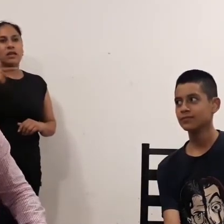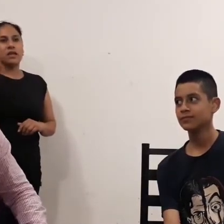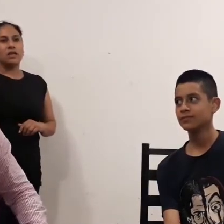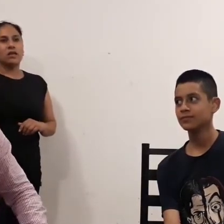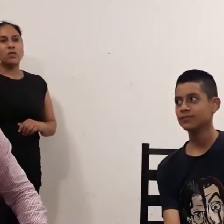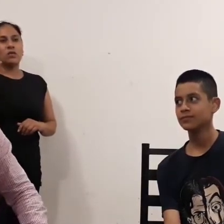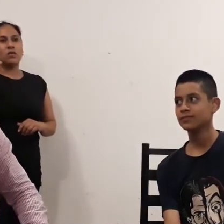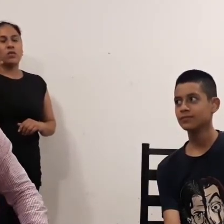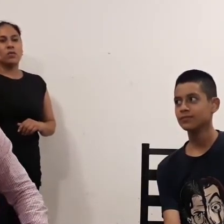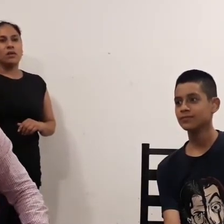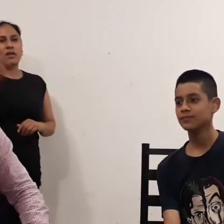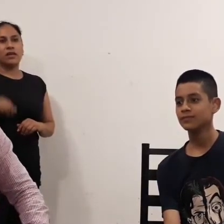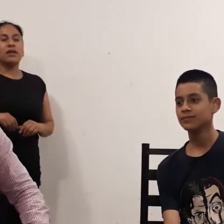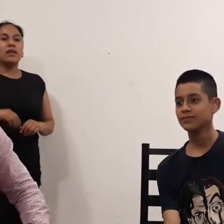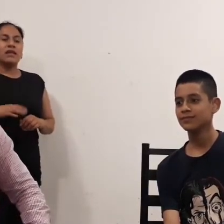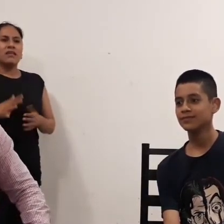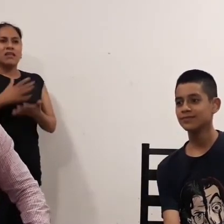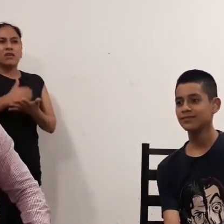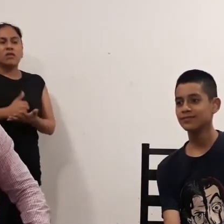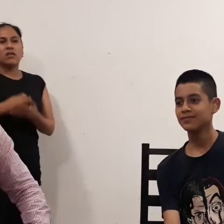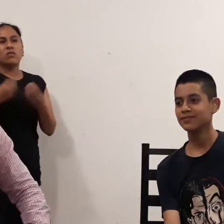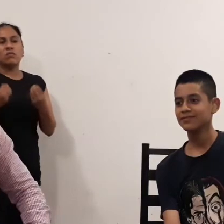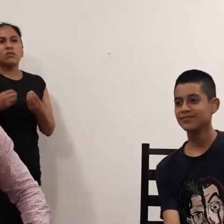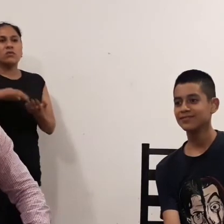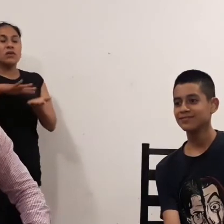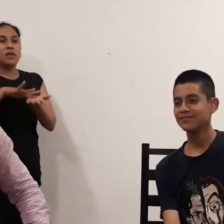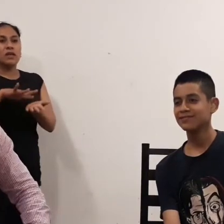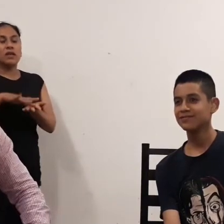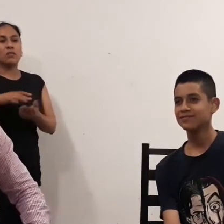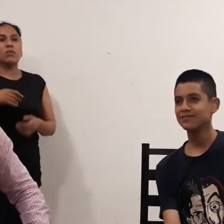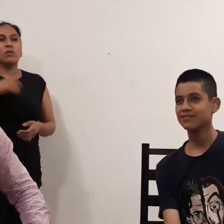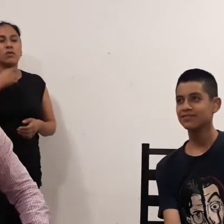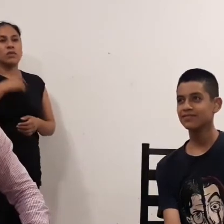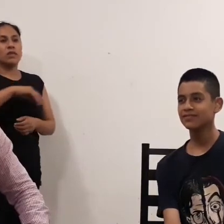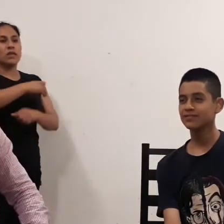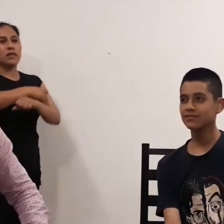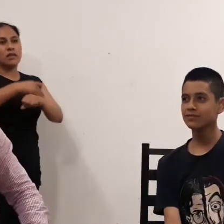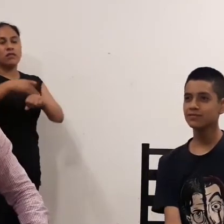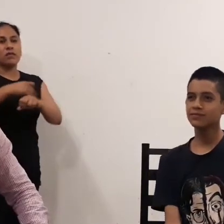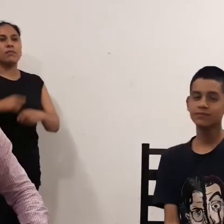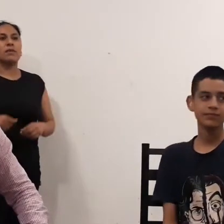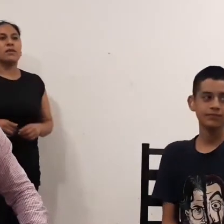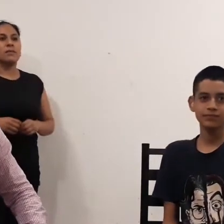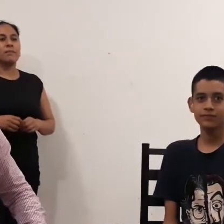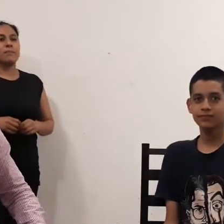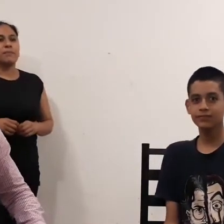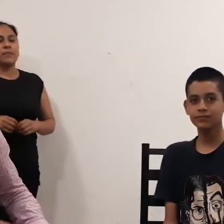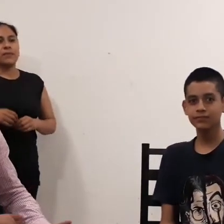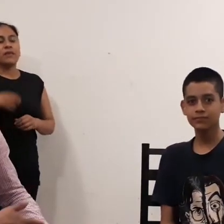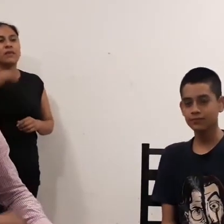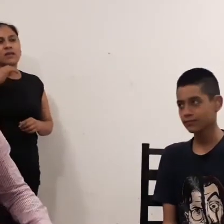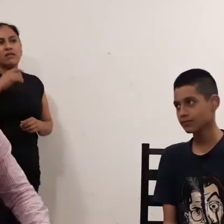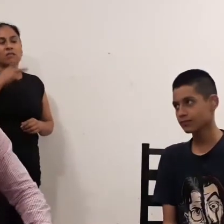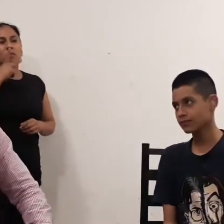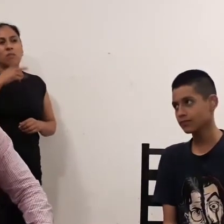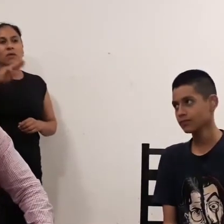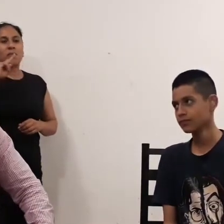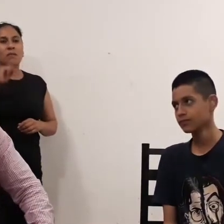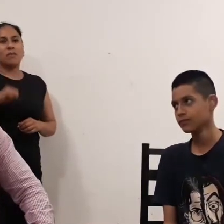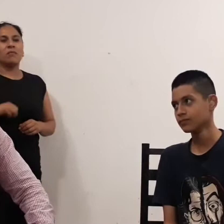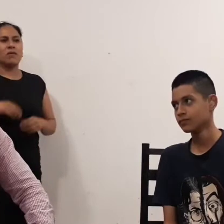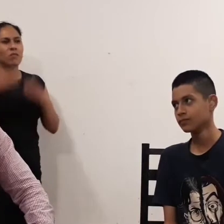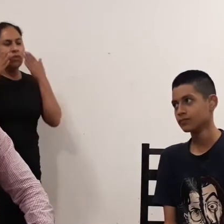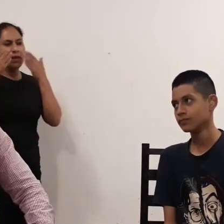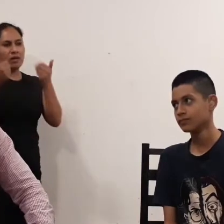le ha favorecido mucho el apoyo de sus papás, ¿no? Tanto su mamá como su papá están muy